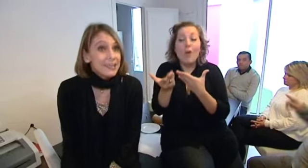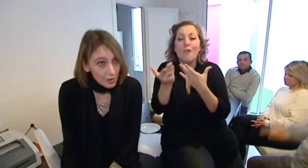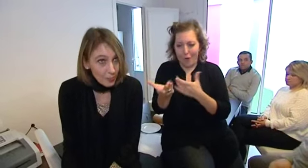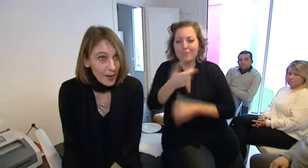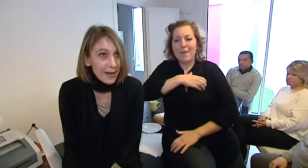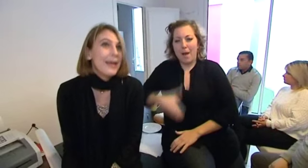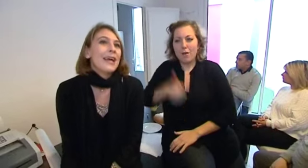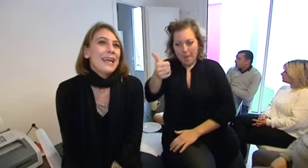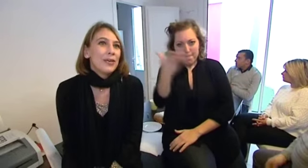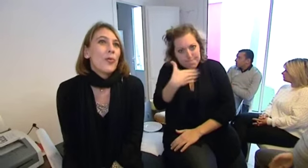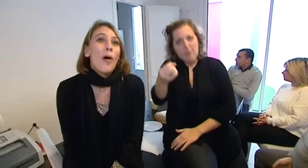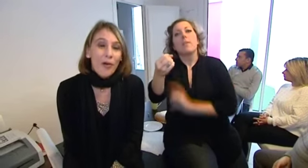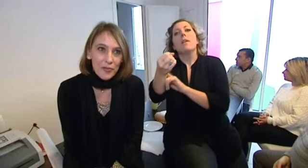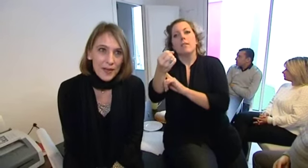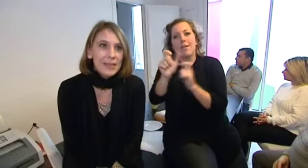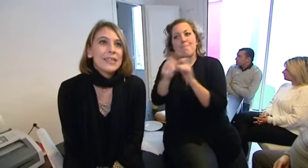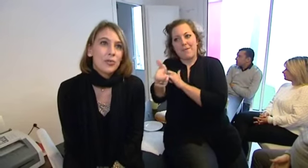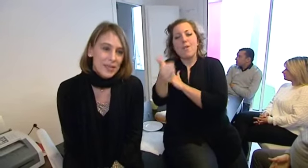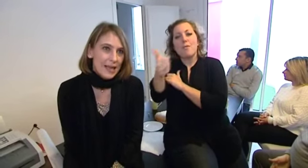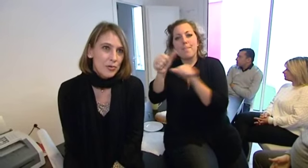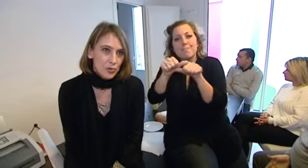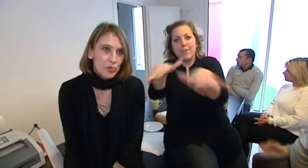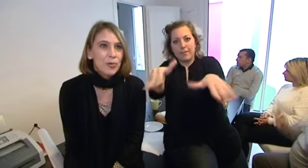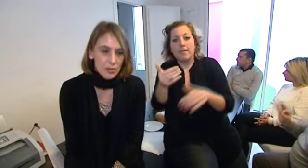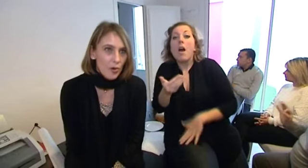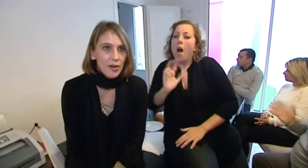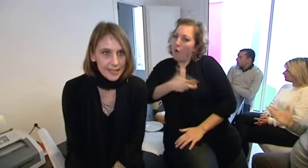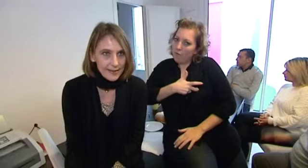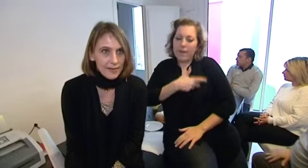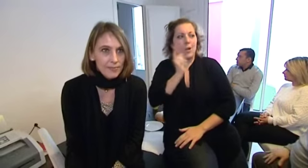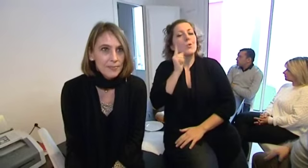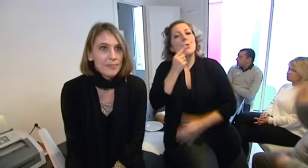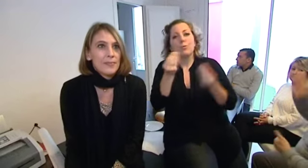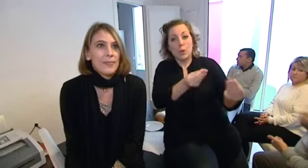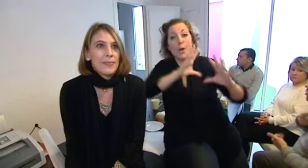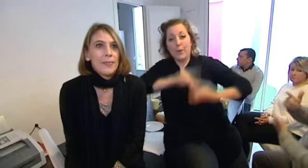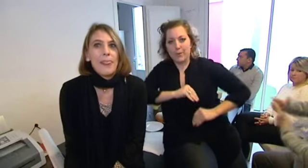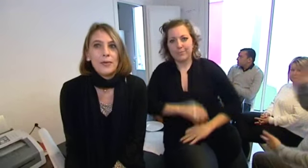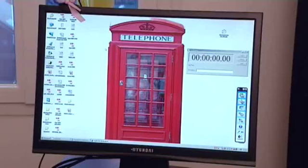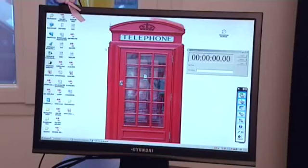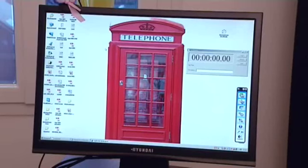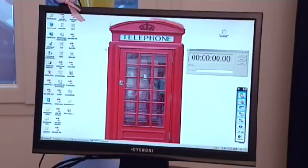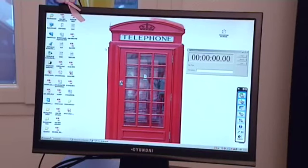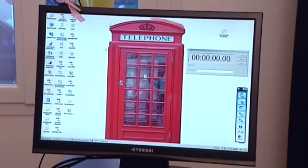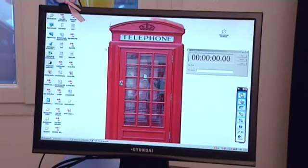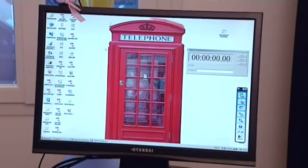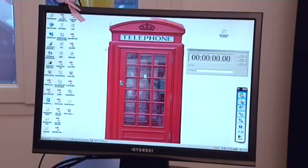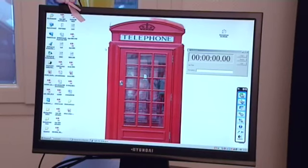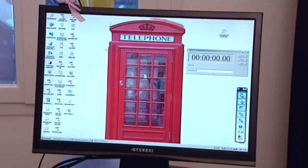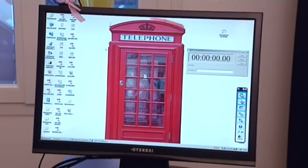s'en emparent et qu'enfin, il se passe quelque chose pour les sourds en Aquitaine. Avec cette cabine téléphonique d'un nouveau genre, les